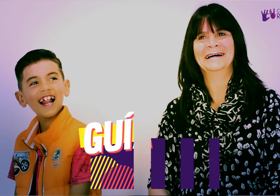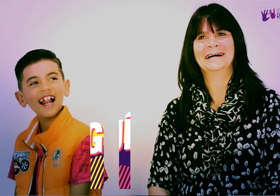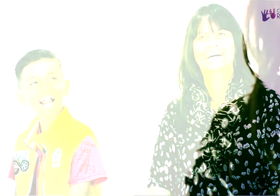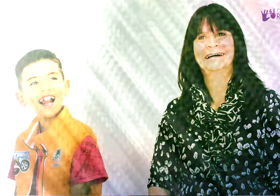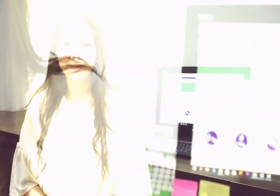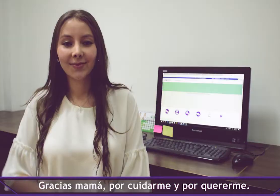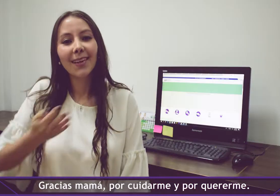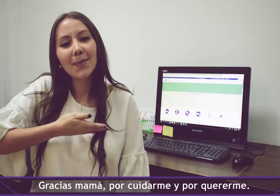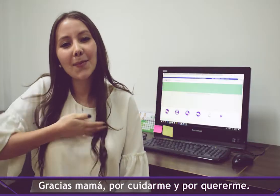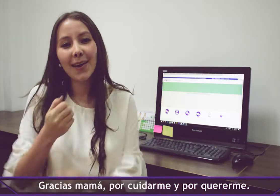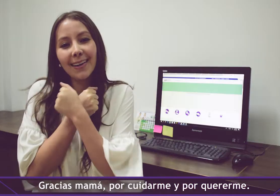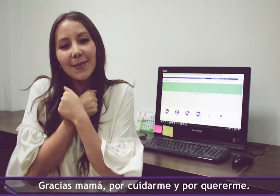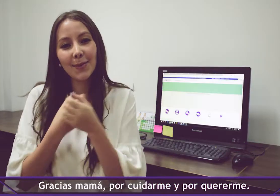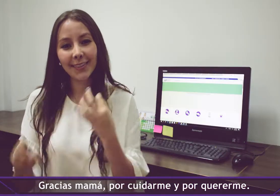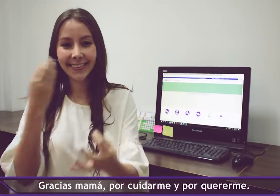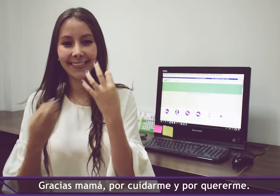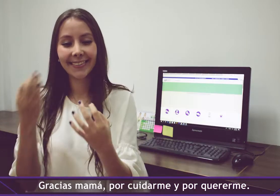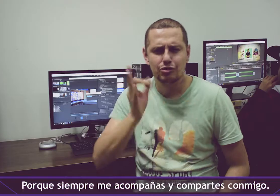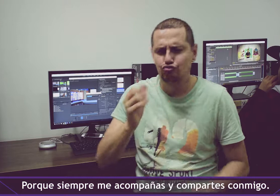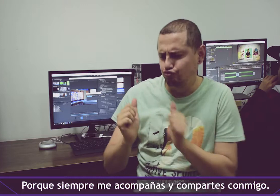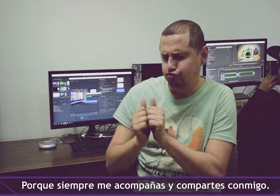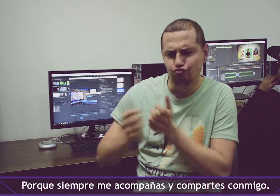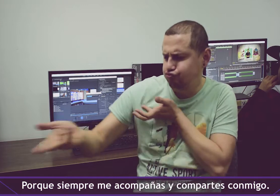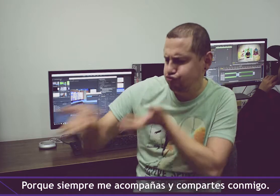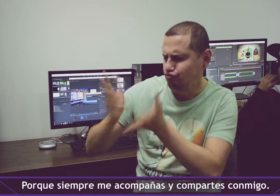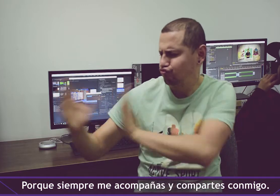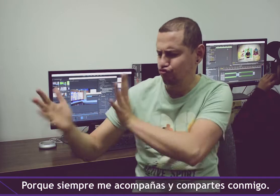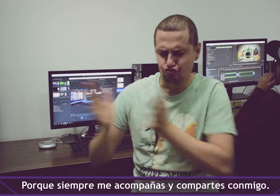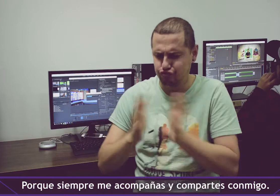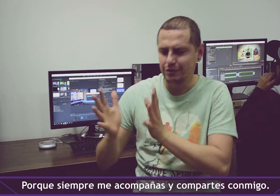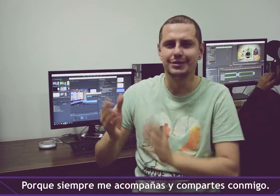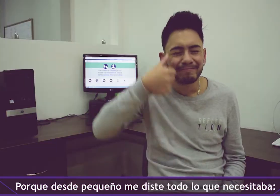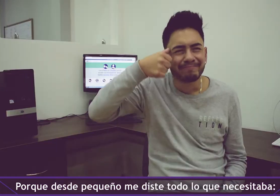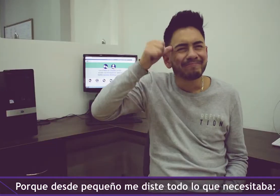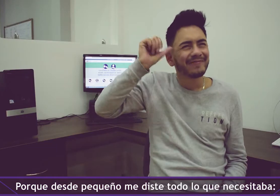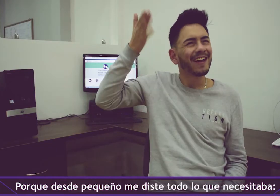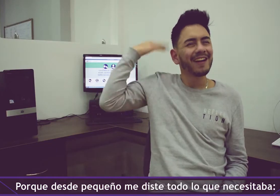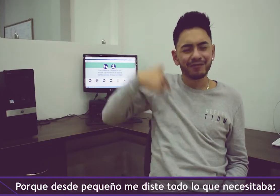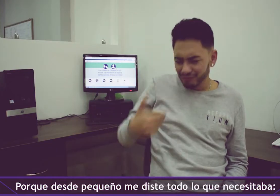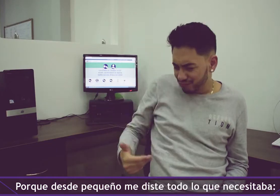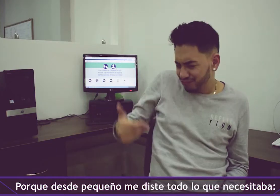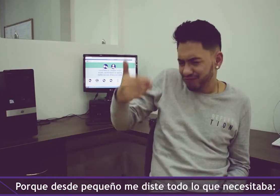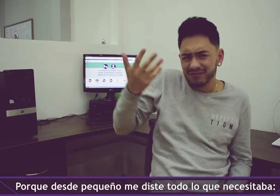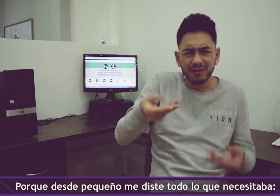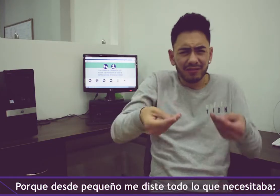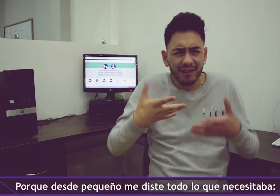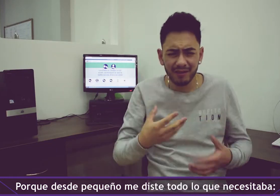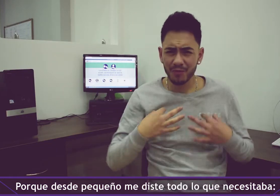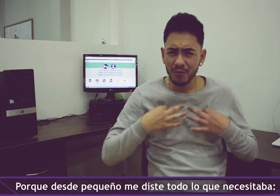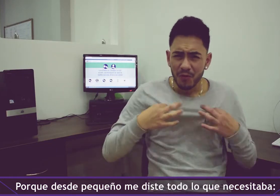Gracias mamá por cuidarme y por quererme, porque siempre me acompañas y compartes conmigo, porque desde pequeño me diste todo lo que necesitaba,